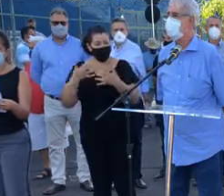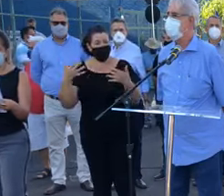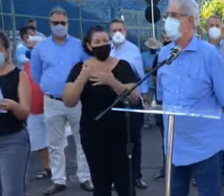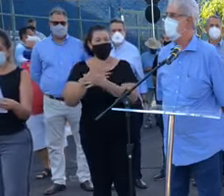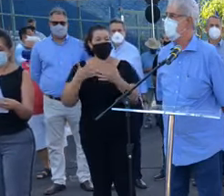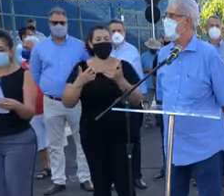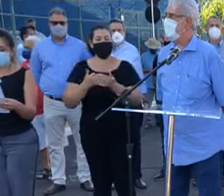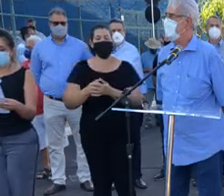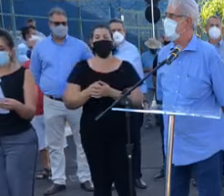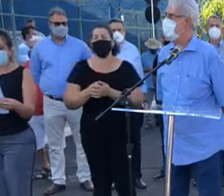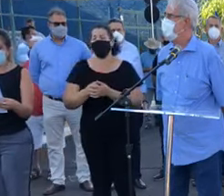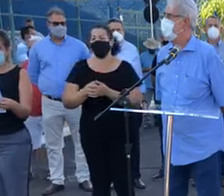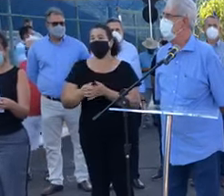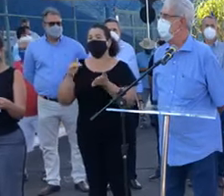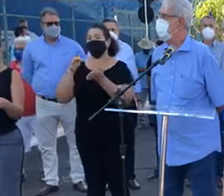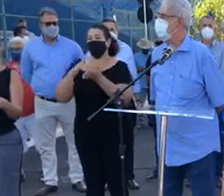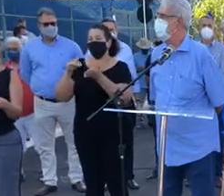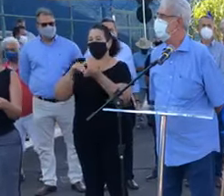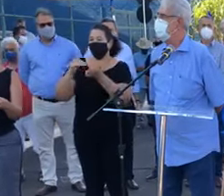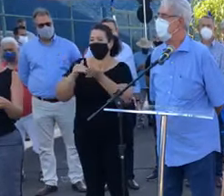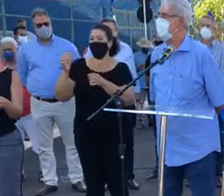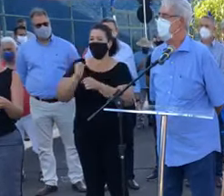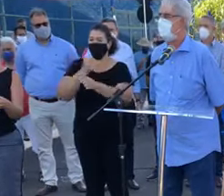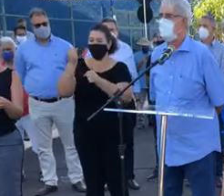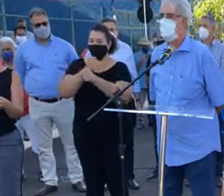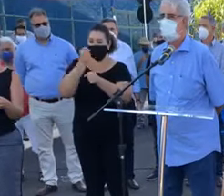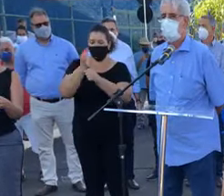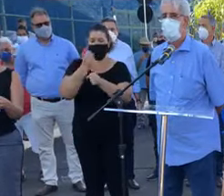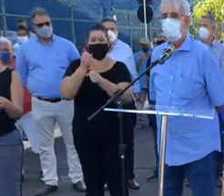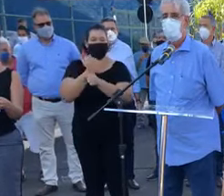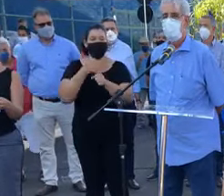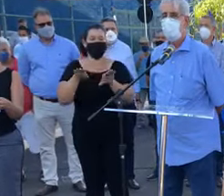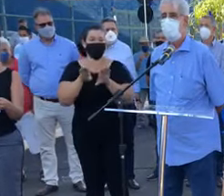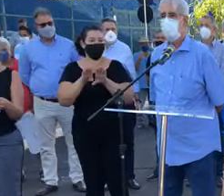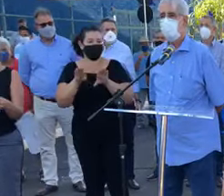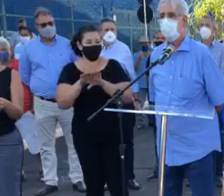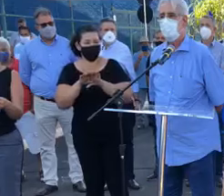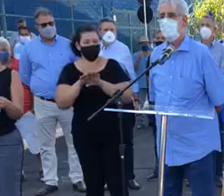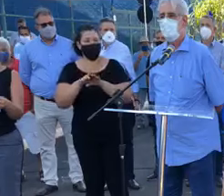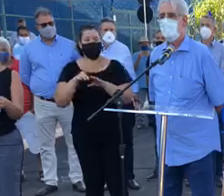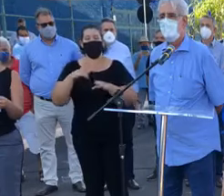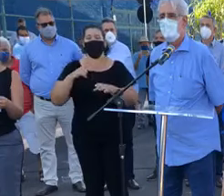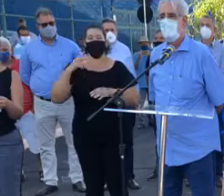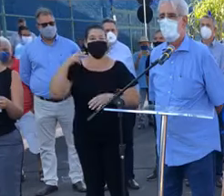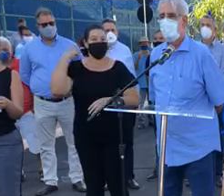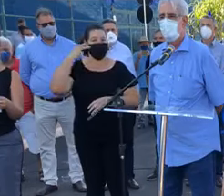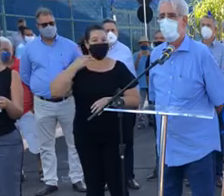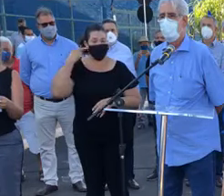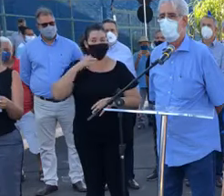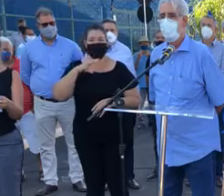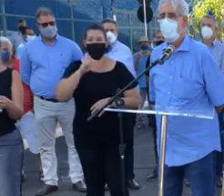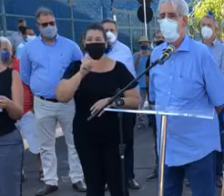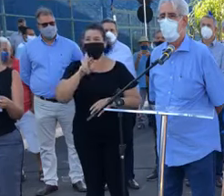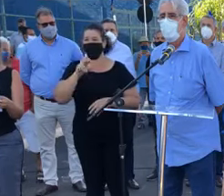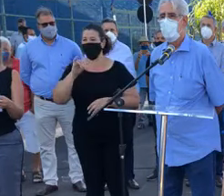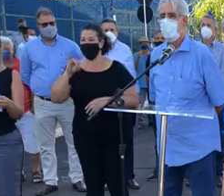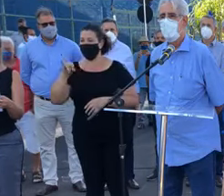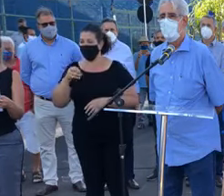Divonei Gonçalves, o secretário de Obras Norberto Nunes, os vereadores